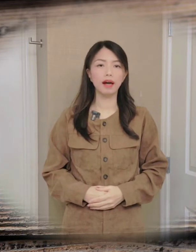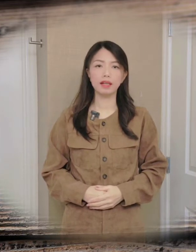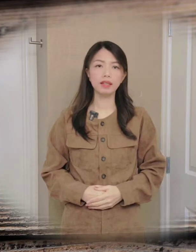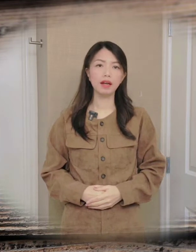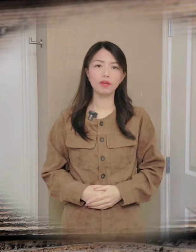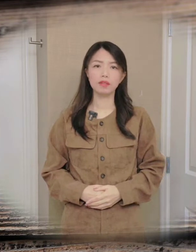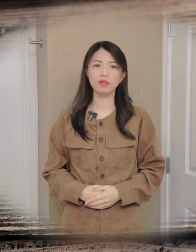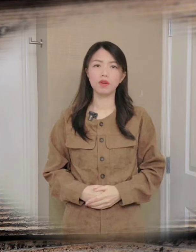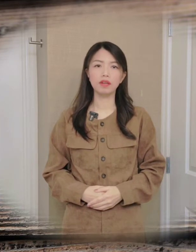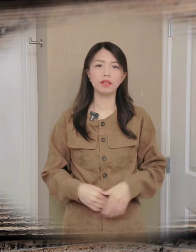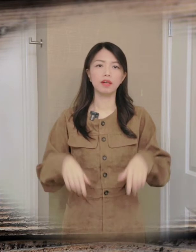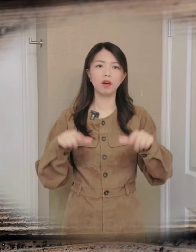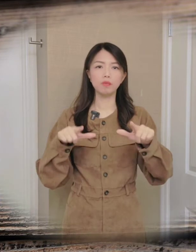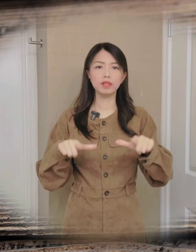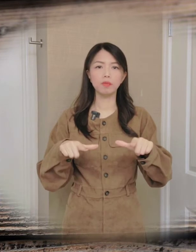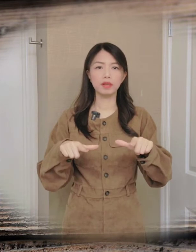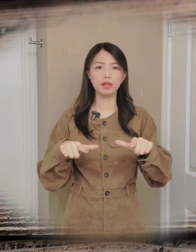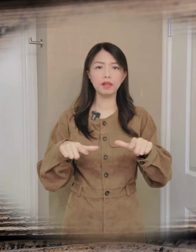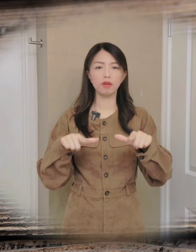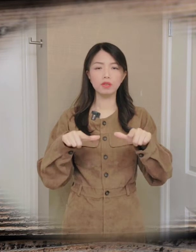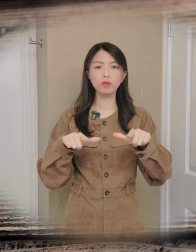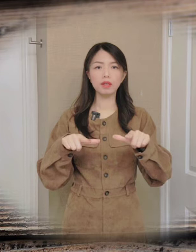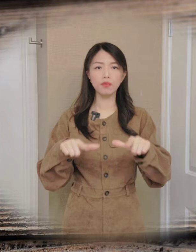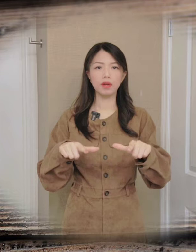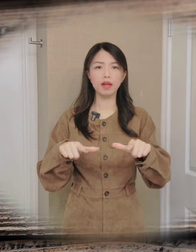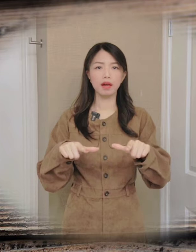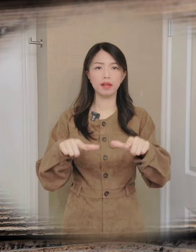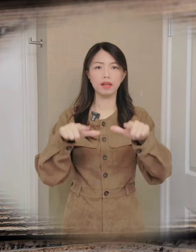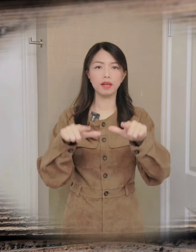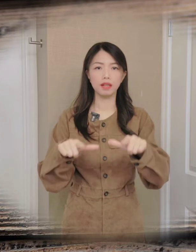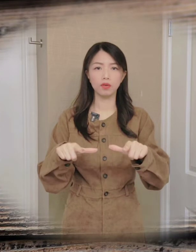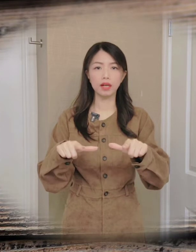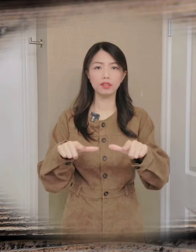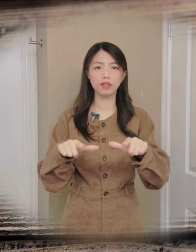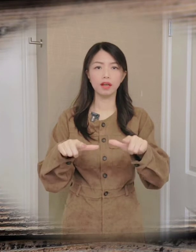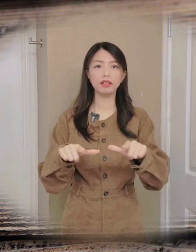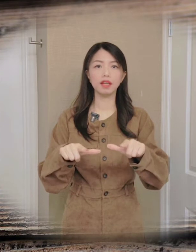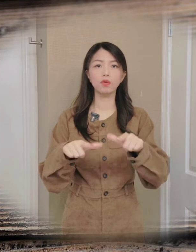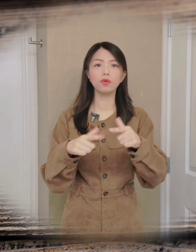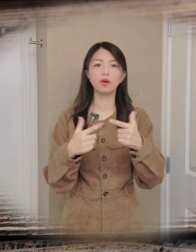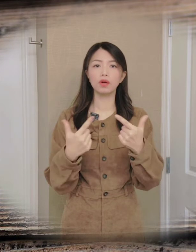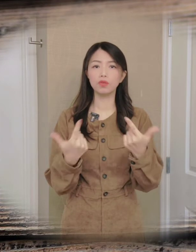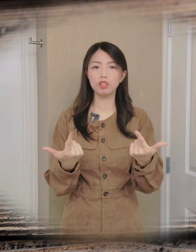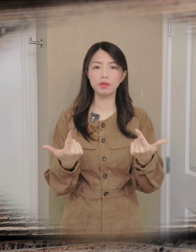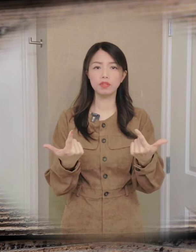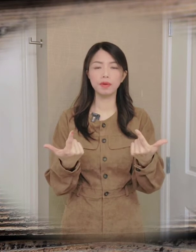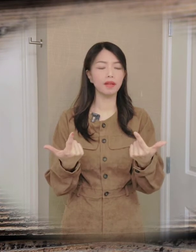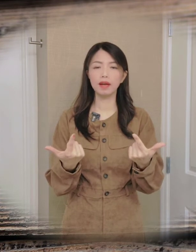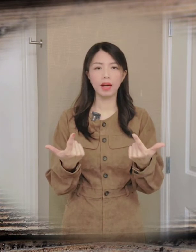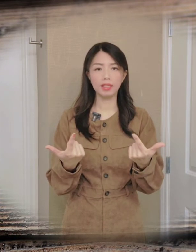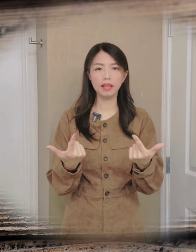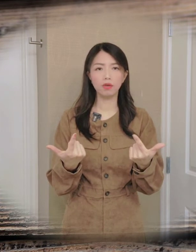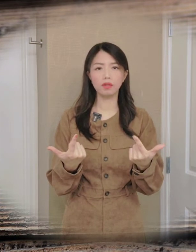때, 아니다라고 한 뜻의 수어는 엄지검지를 이렇게 손등이 위를 향하게 이 상태로 시작하셨다가 그대로 뒤집어